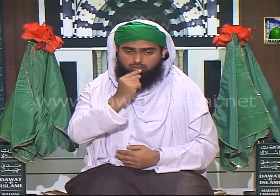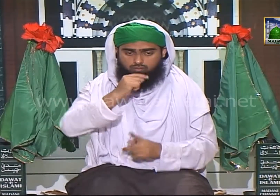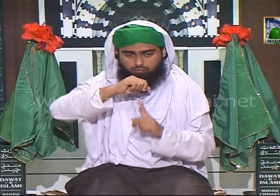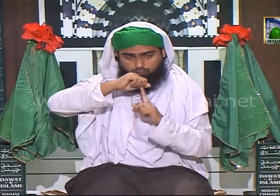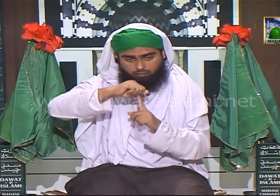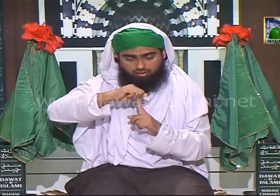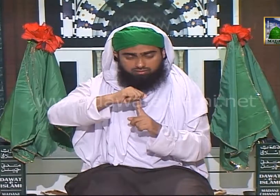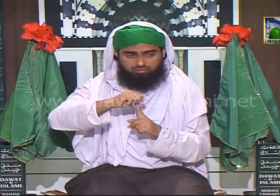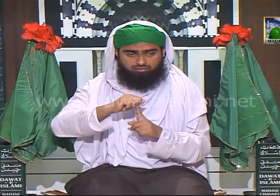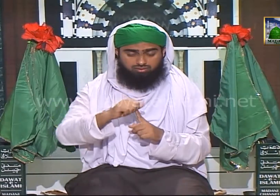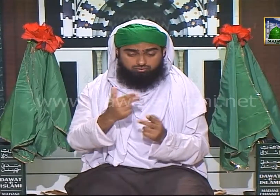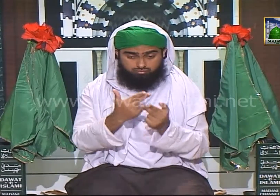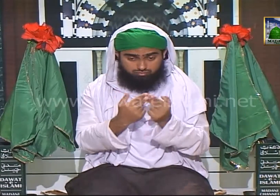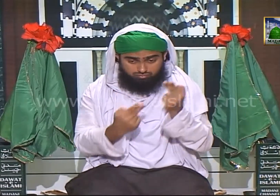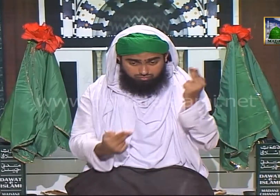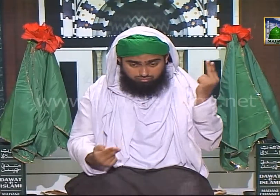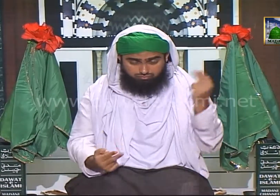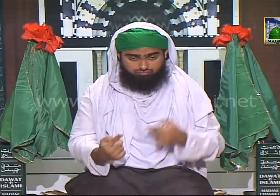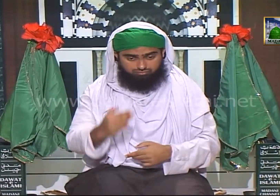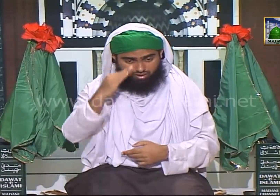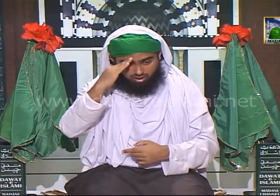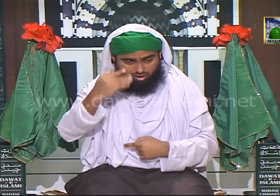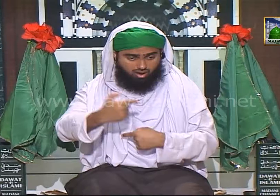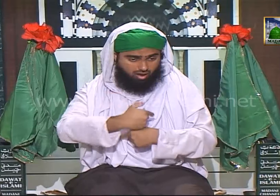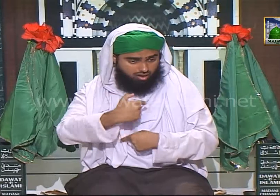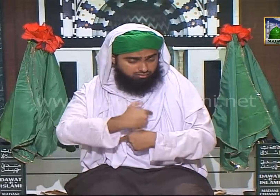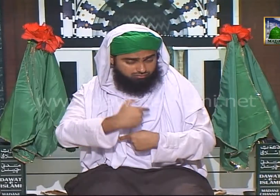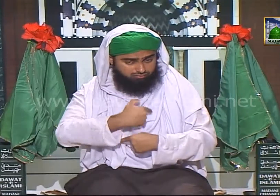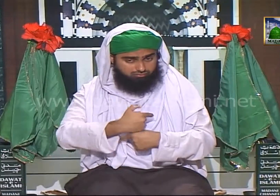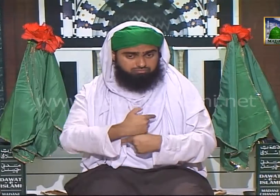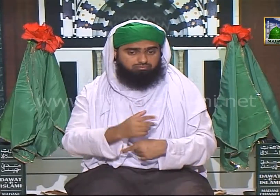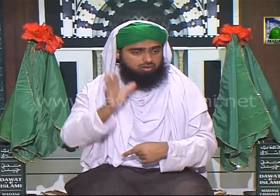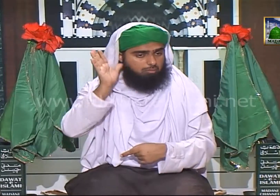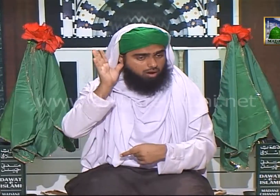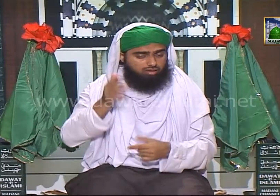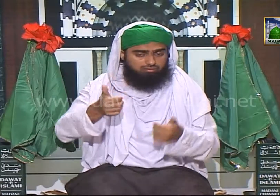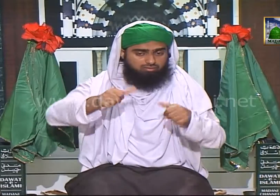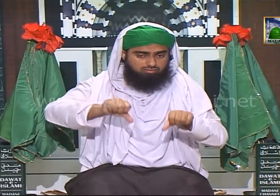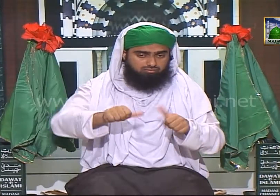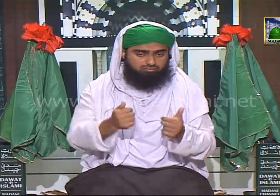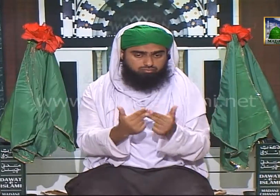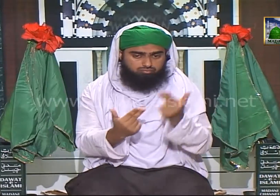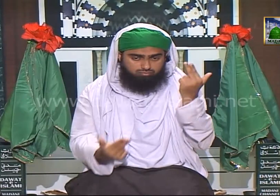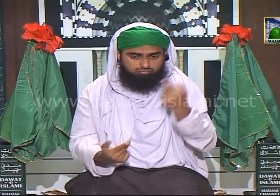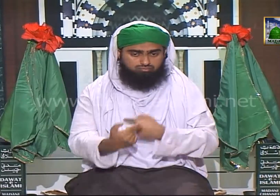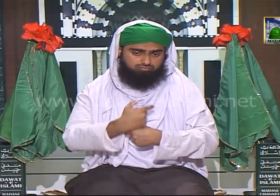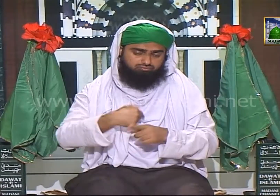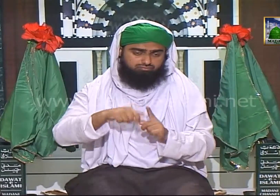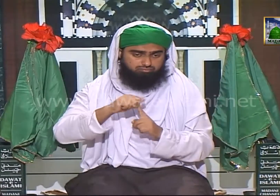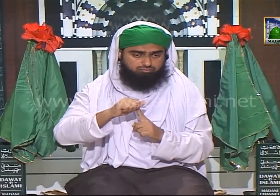ہوتی ہے, نماز کیسے فاسد ہوتی ہے, یہ ضروریات نماز کی وہ سیکھے. جس پر روزہ فرض ہوا تو روزے کی تمام